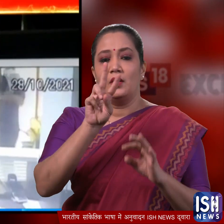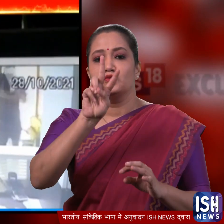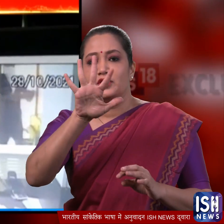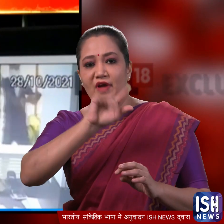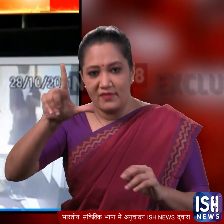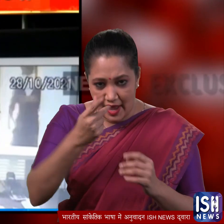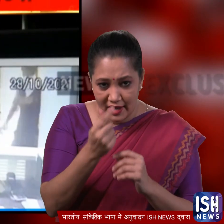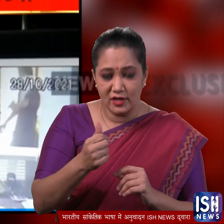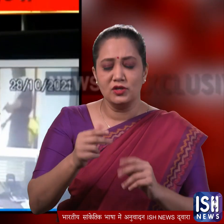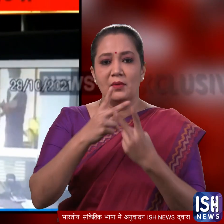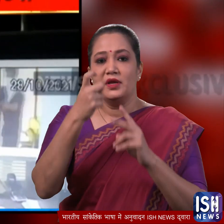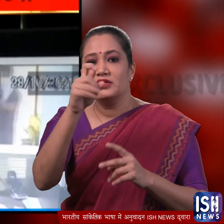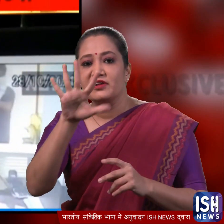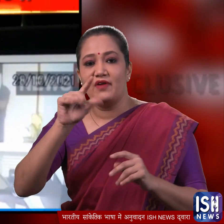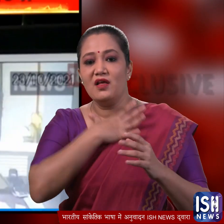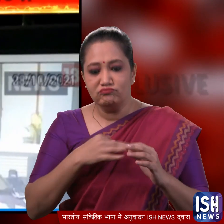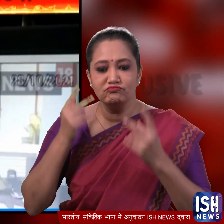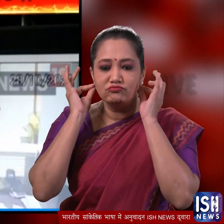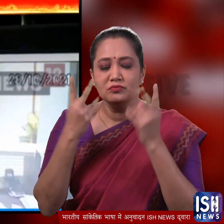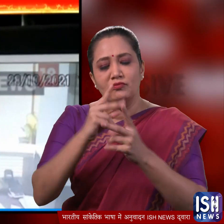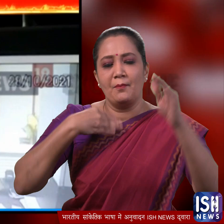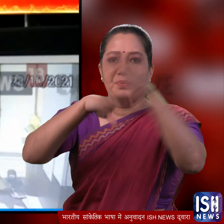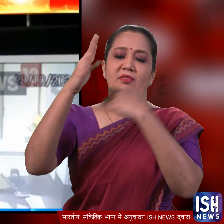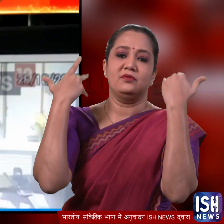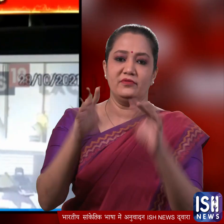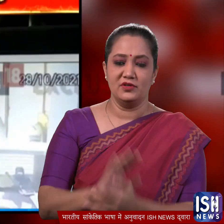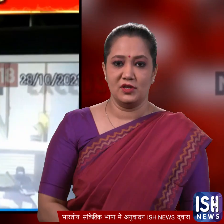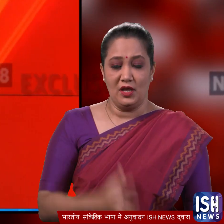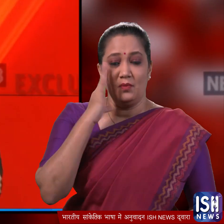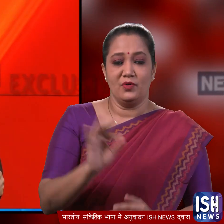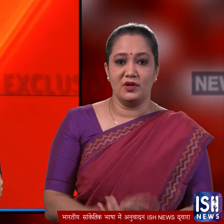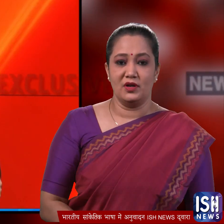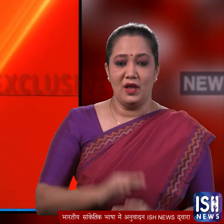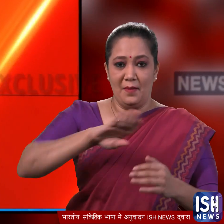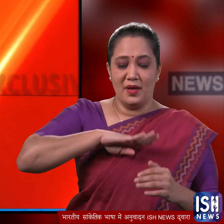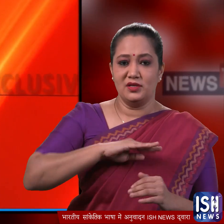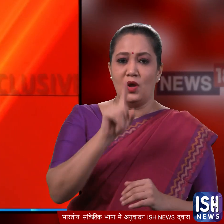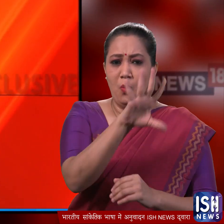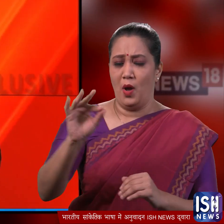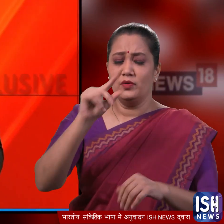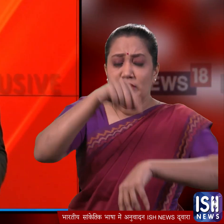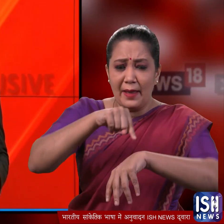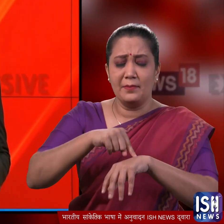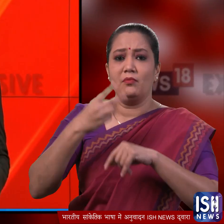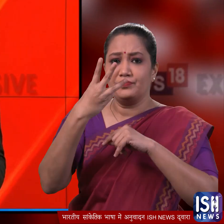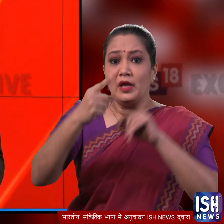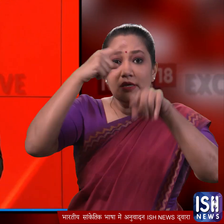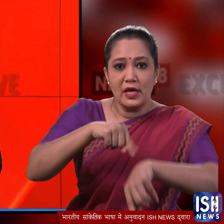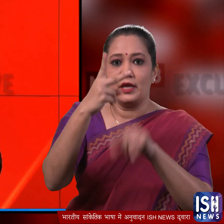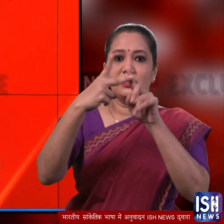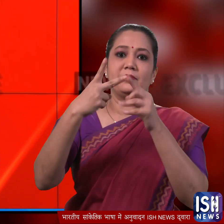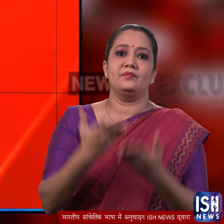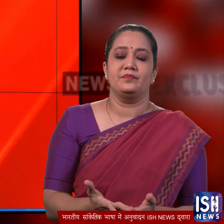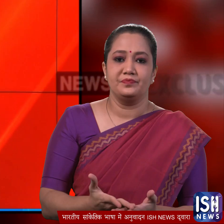बदमाश 25 लाख रुपए कैश और 75 लाख के जेवरात लेकर बैंक से भाग गए। सौभाग्य की बात है कि महाराष्ट्र में एक हफ्ते में बैंक लूटने